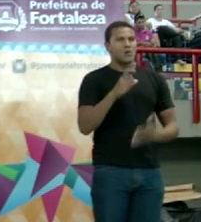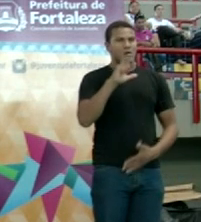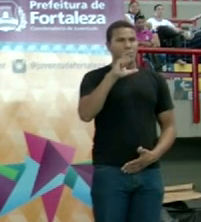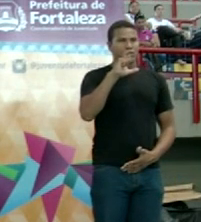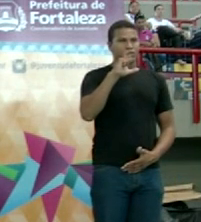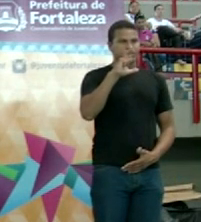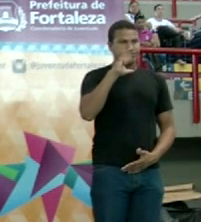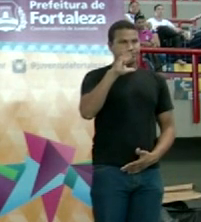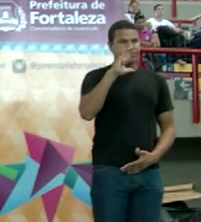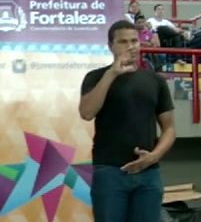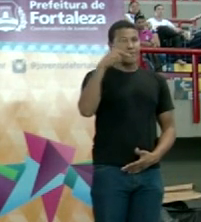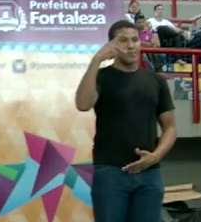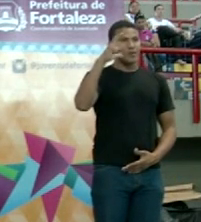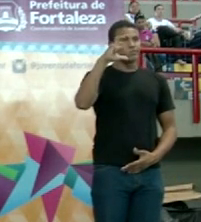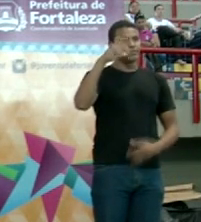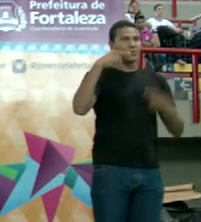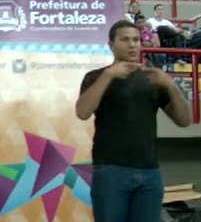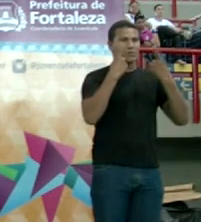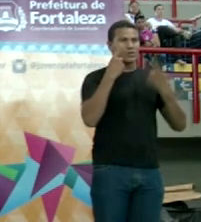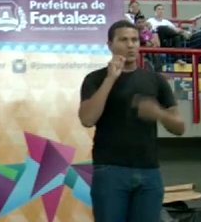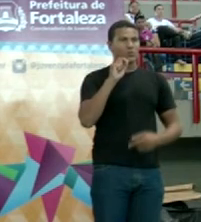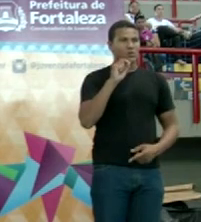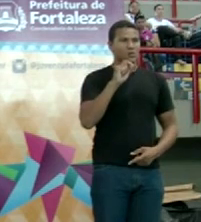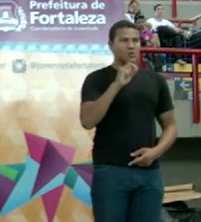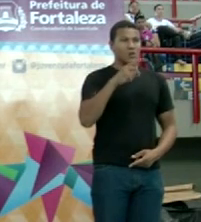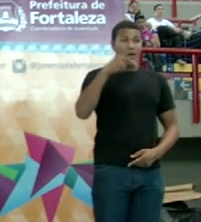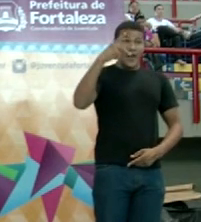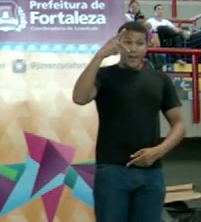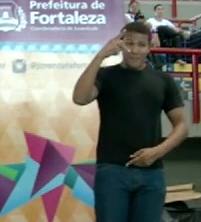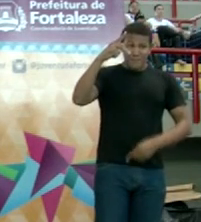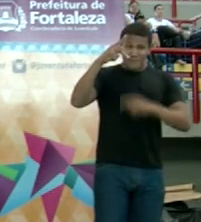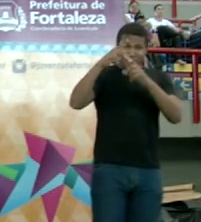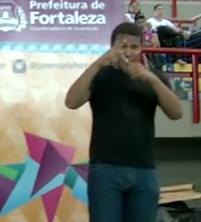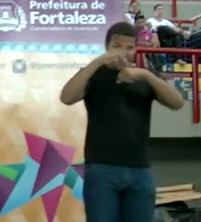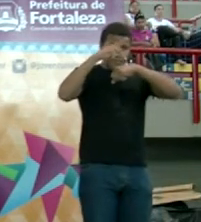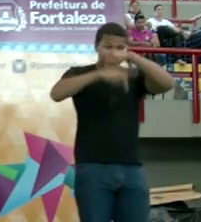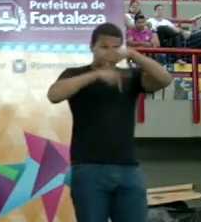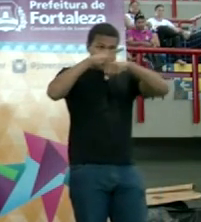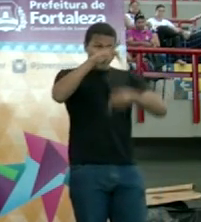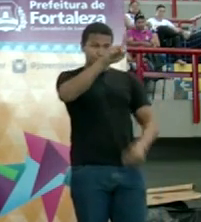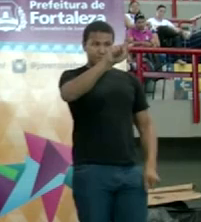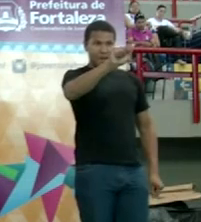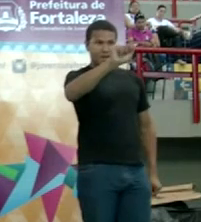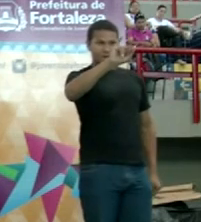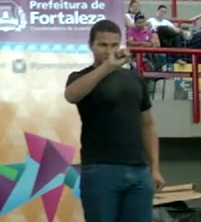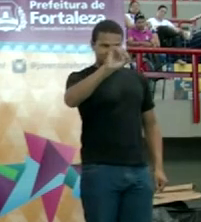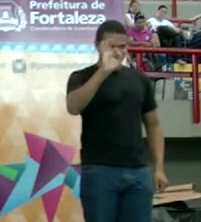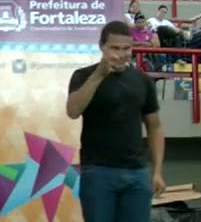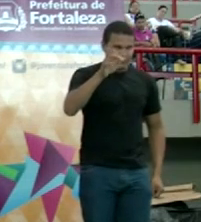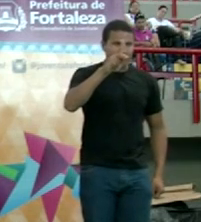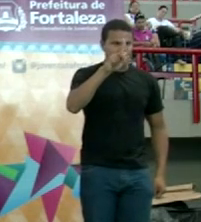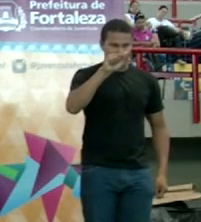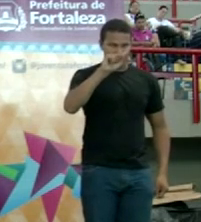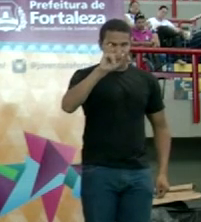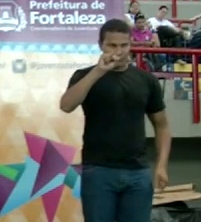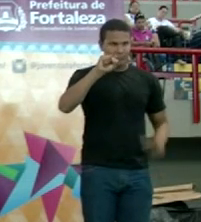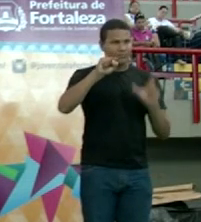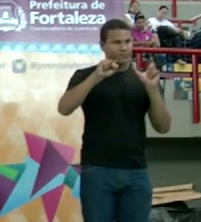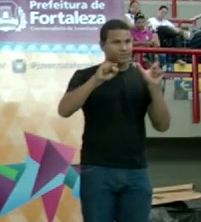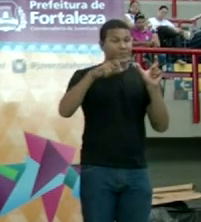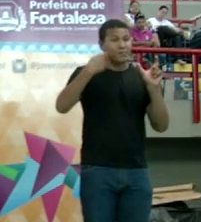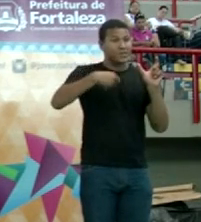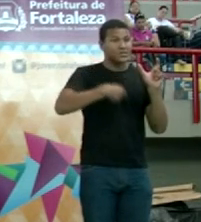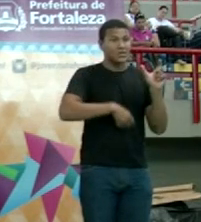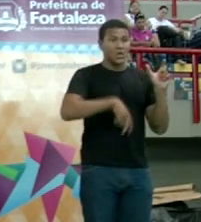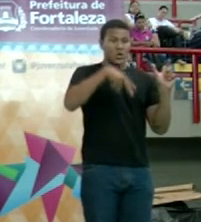é necessário, antes da palavra país, ter um artigo definido. O país, do